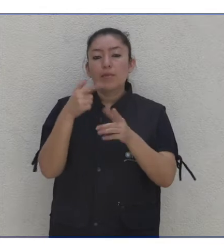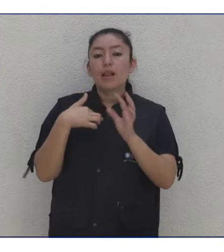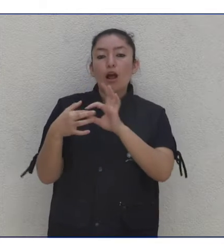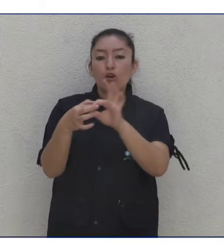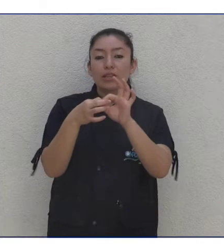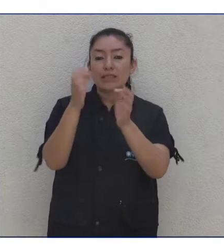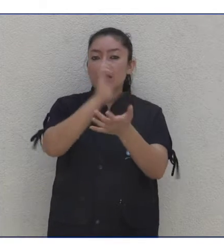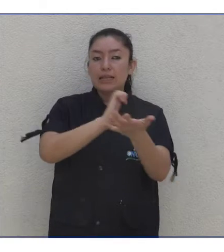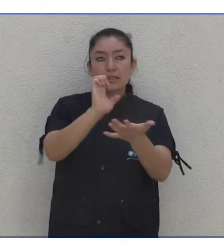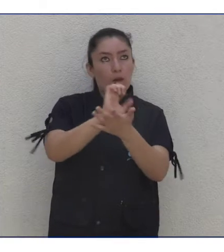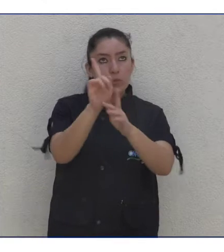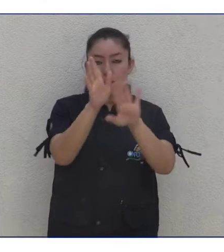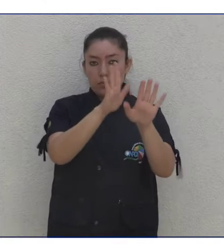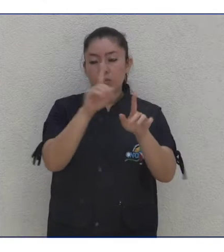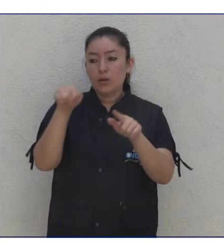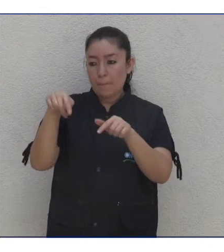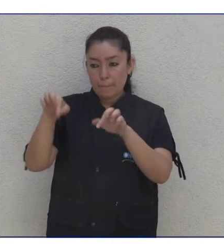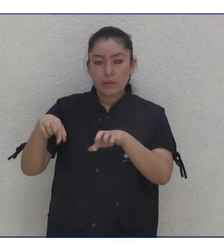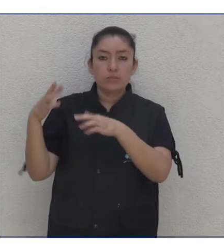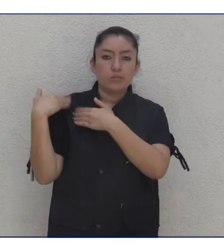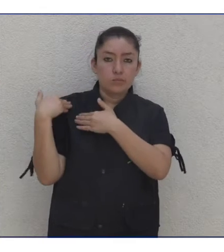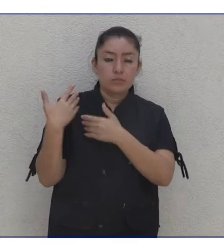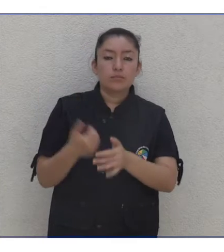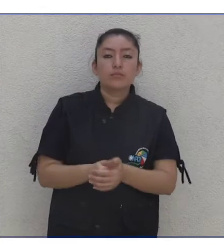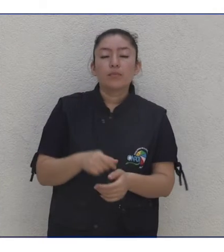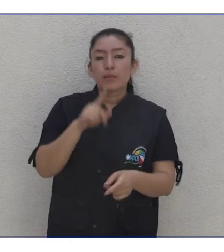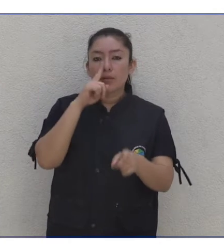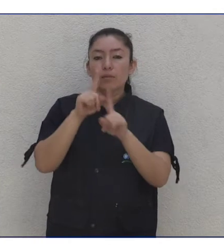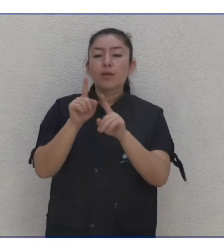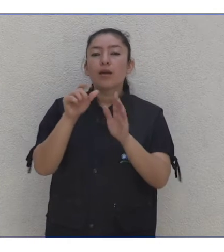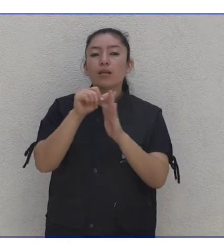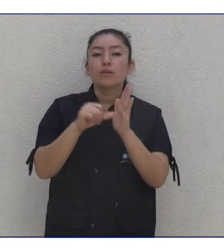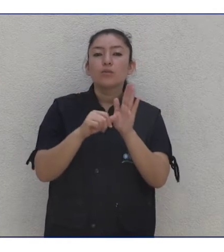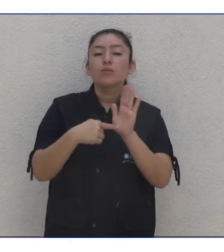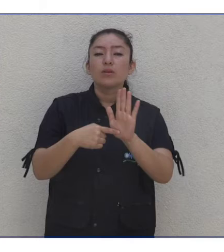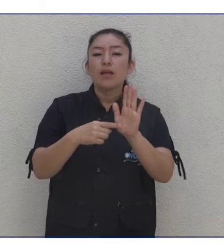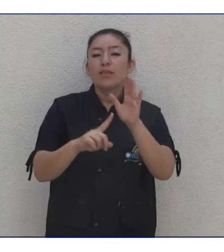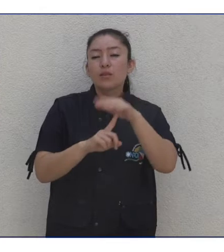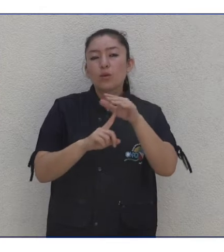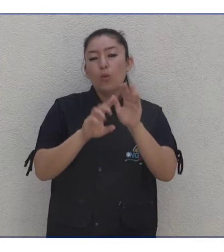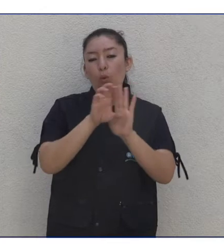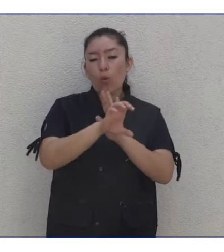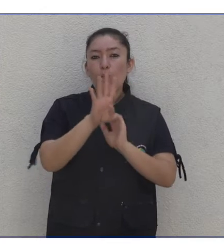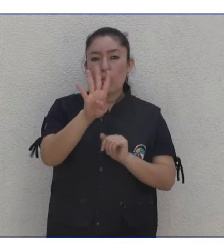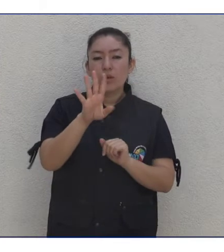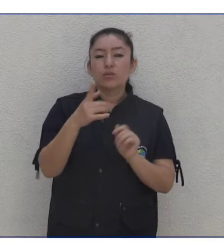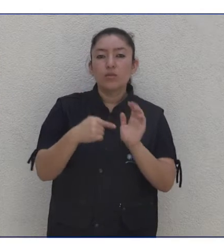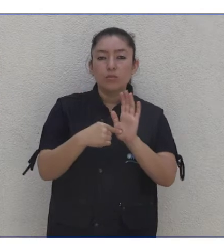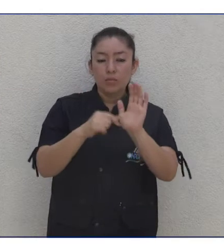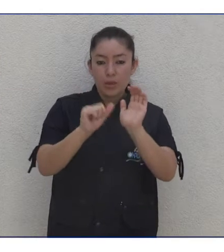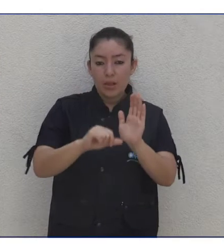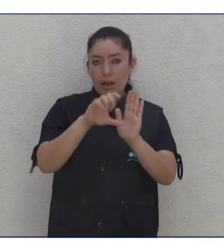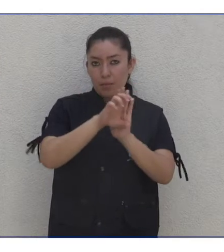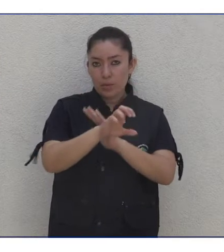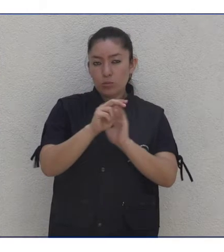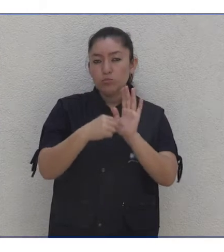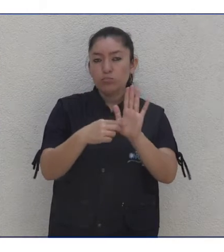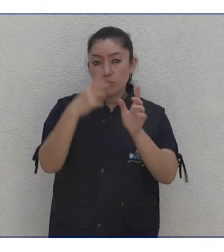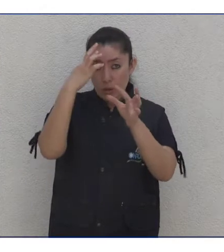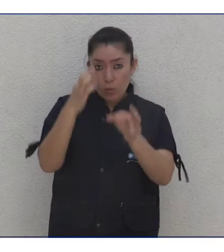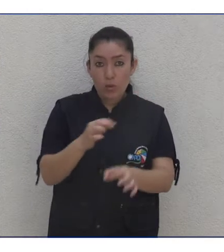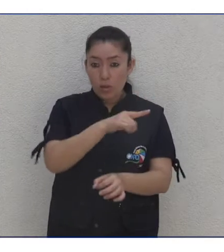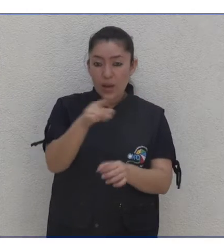Estado. Título cuarto. Recurso de revisión. Capítulo primero. Disposiciones generales.